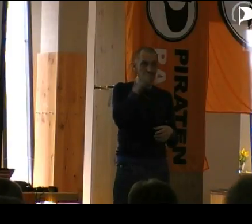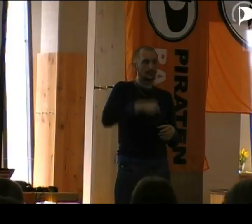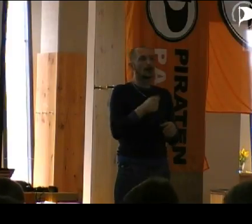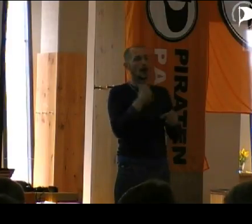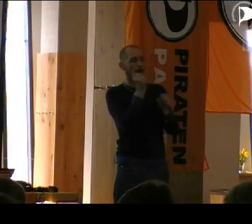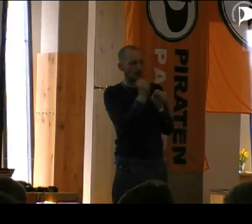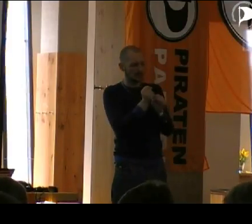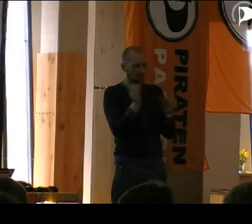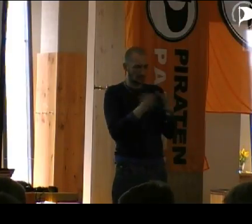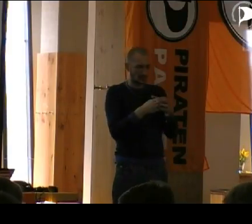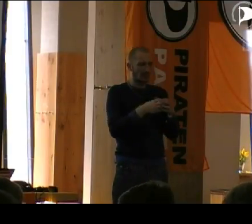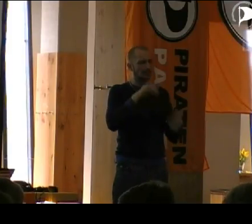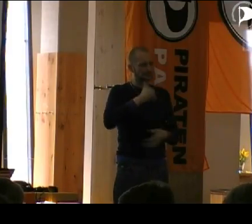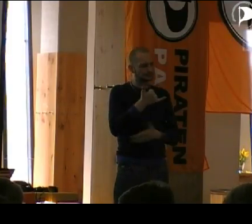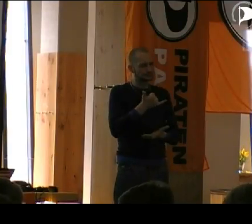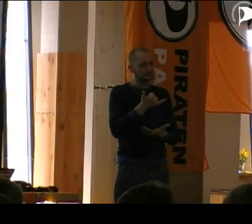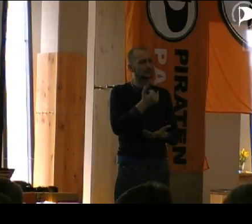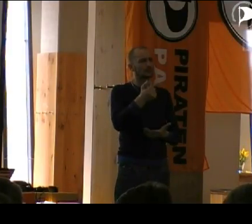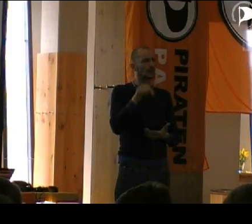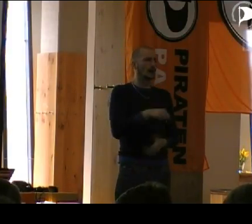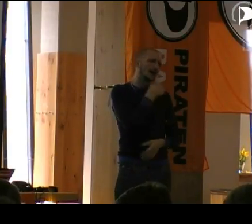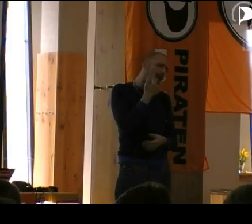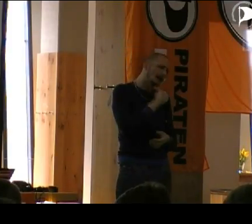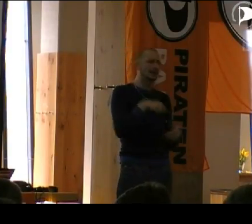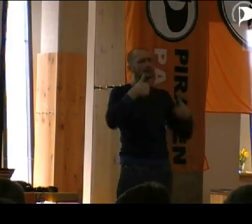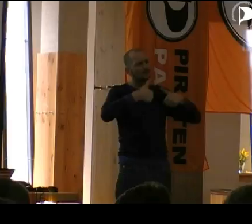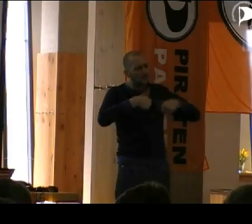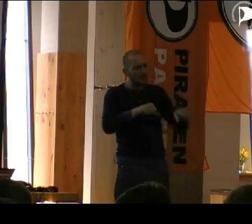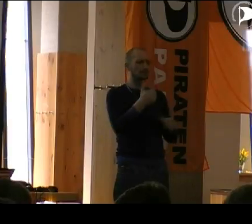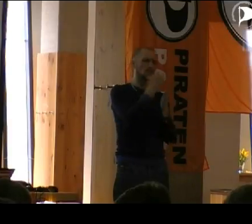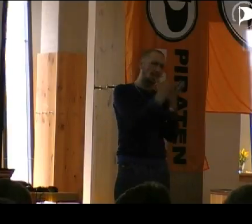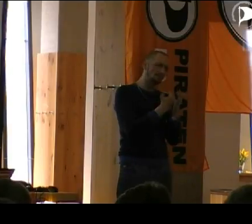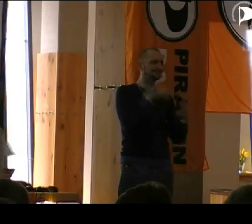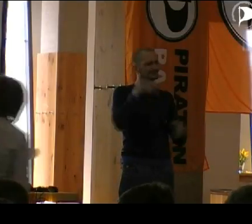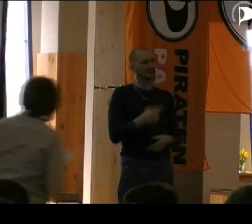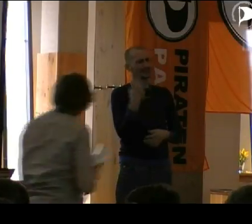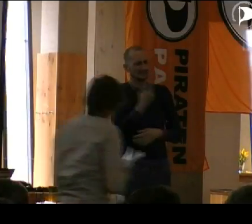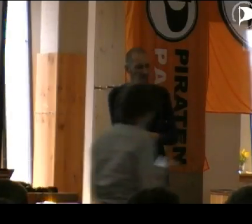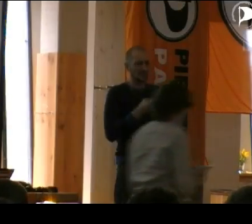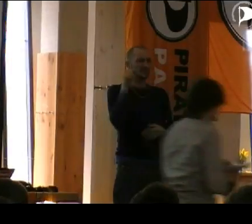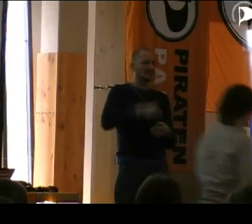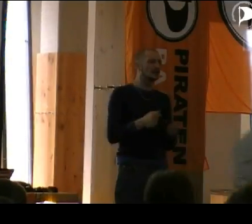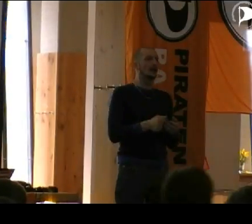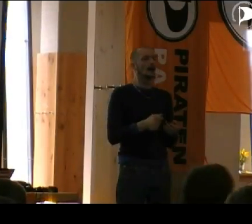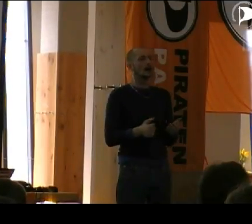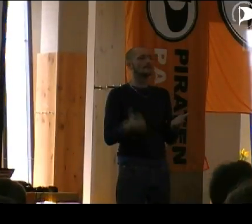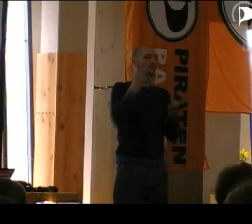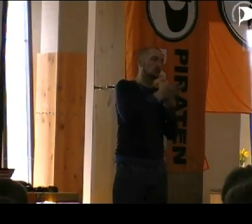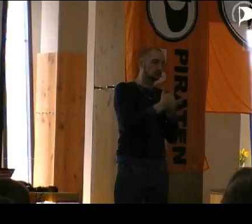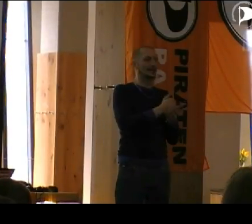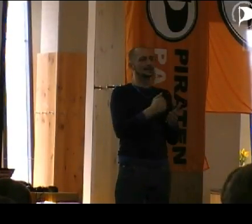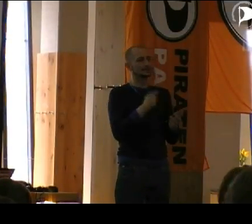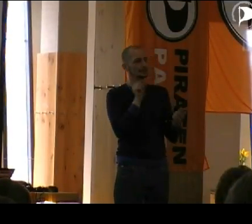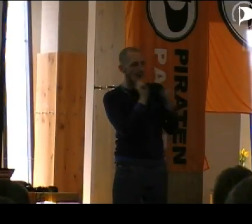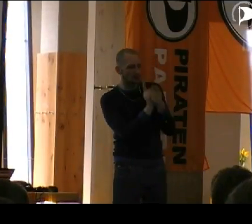ja ich hab's langweilig pflichtprogramm genannt dass eine selbstverständlichkeit ist keine namen vorstandssitzung natürlich